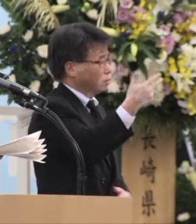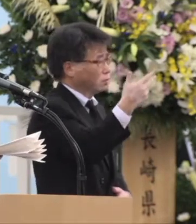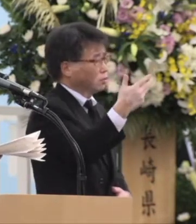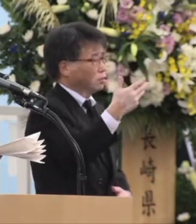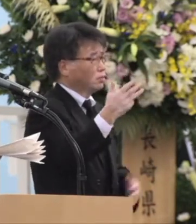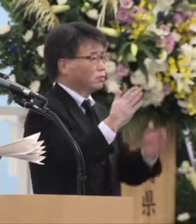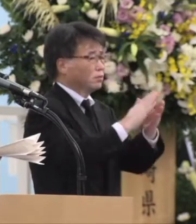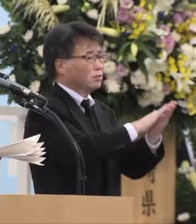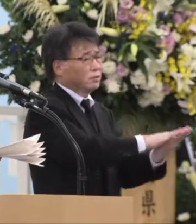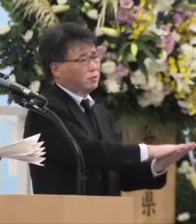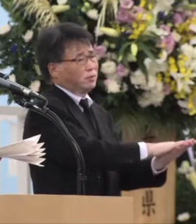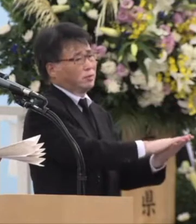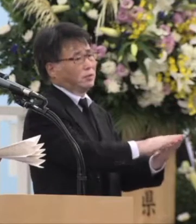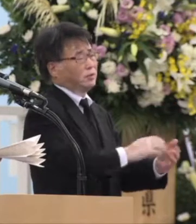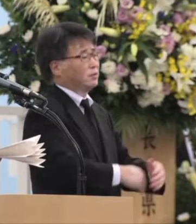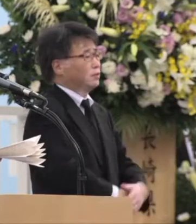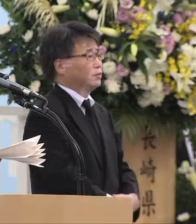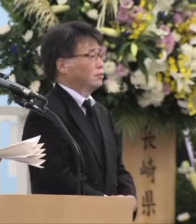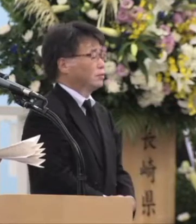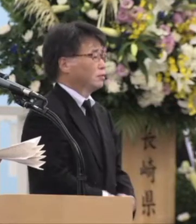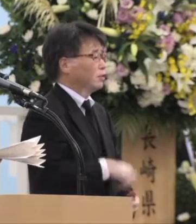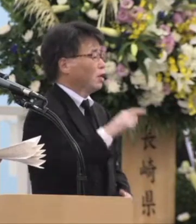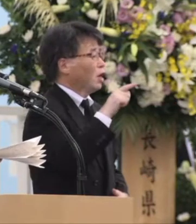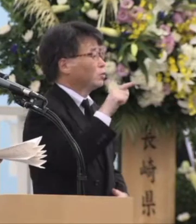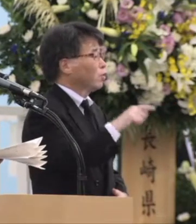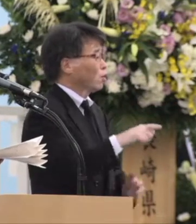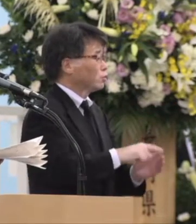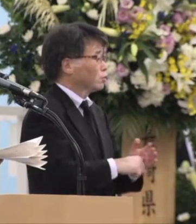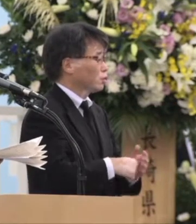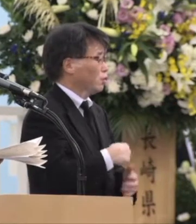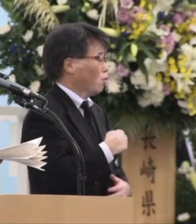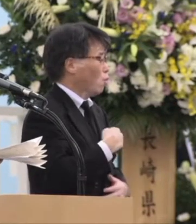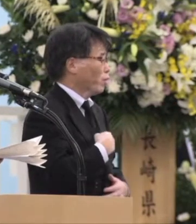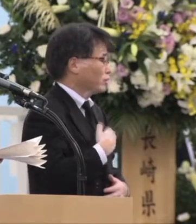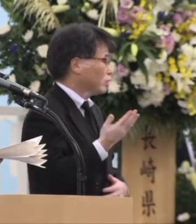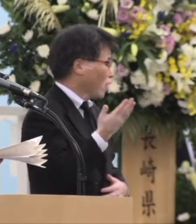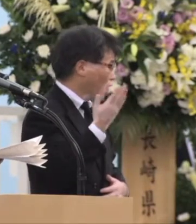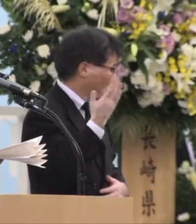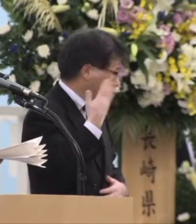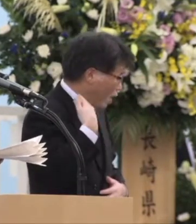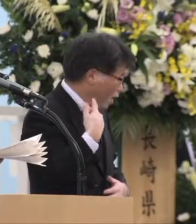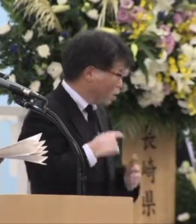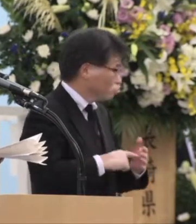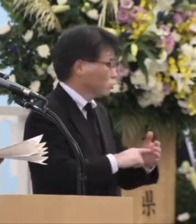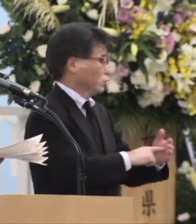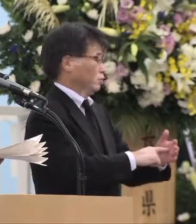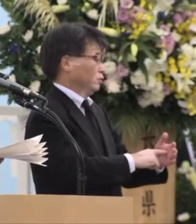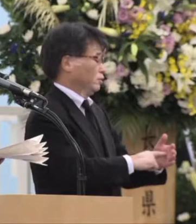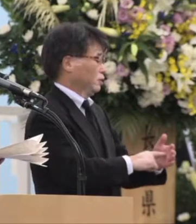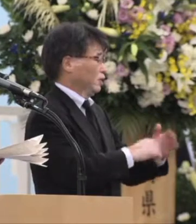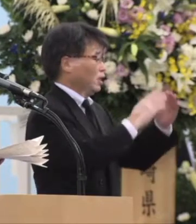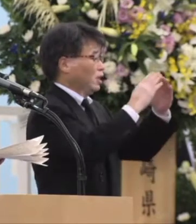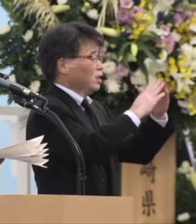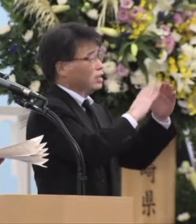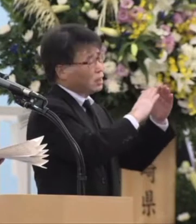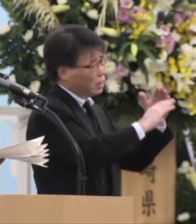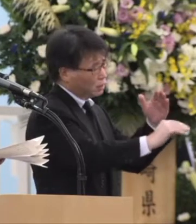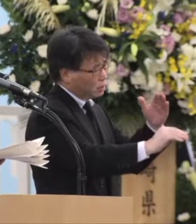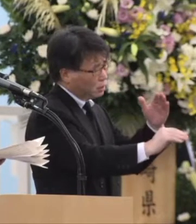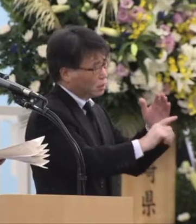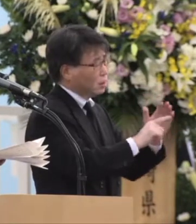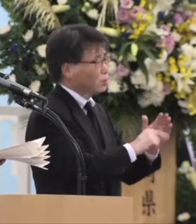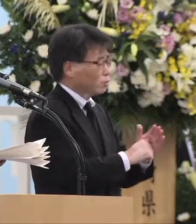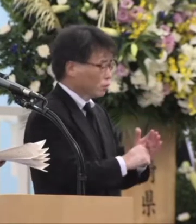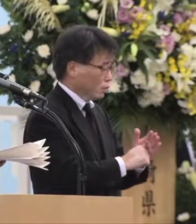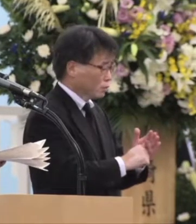ていました。あの時、私が無理をしてでも家に帰っていれば、